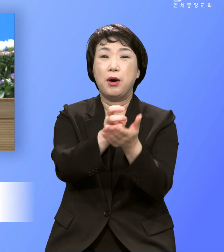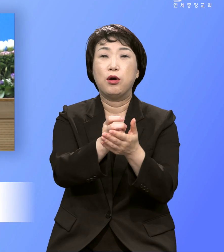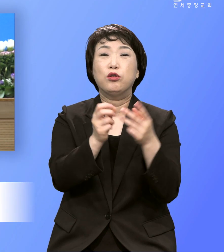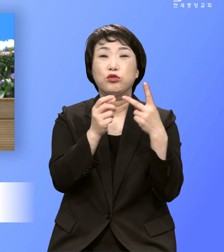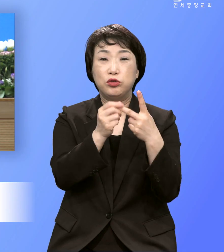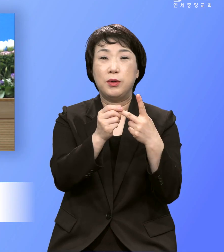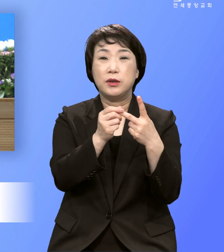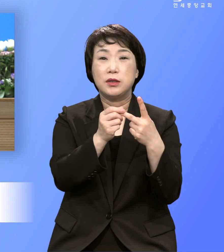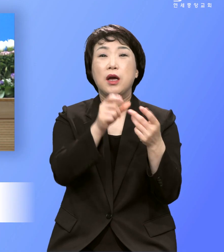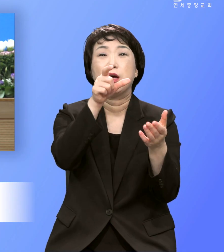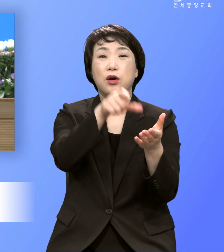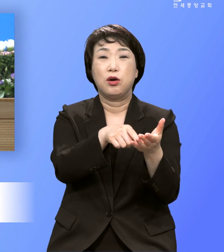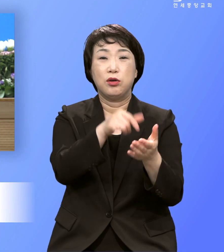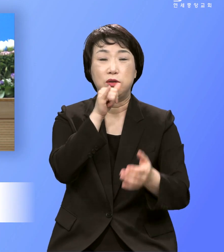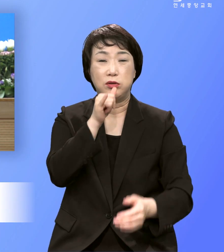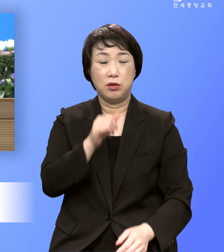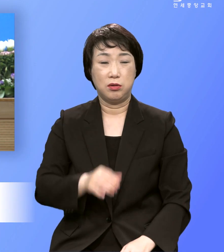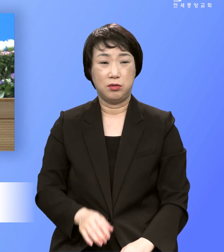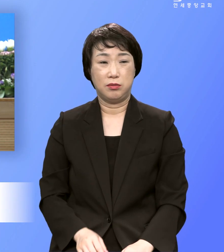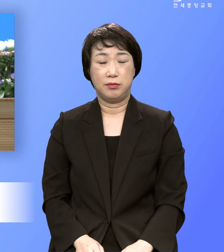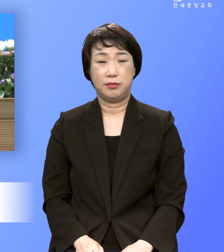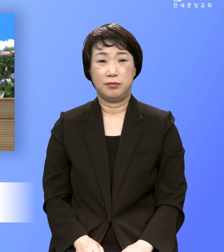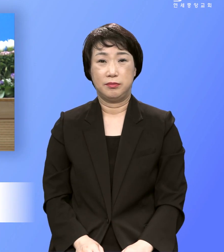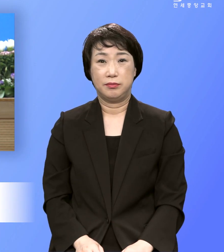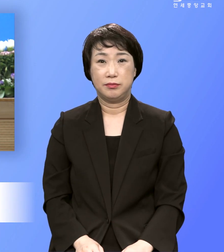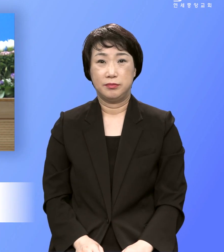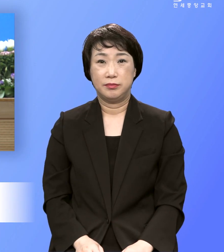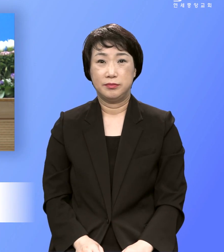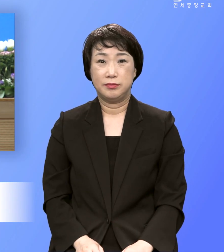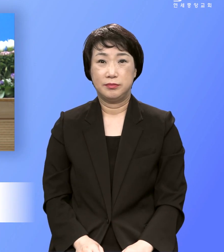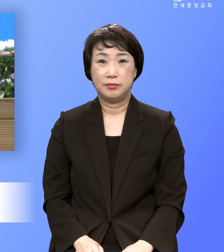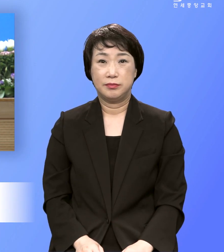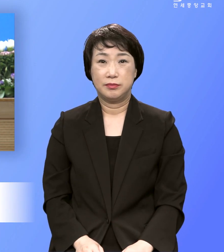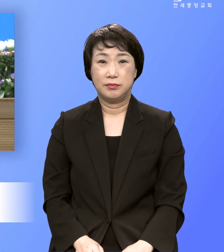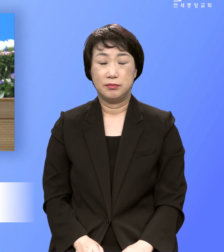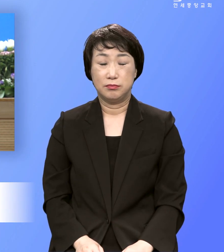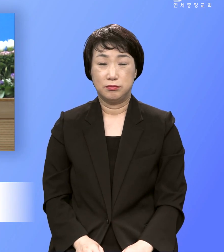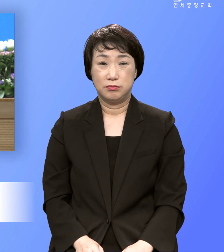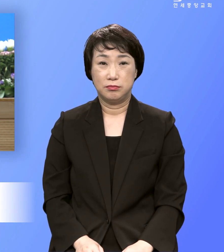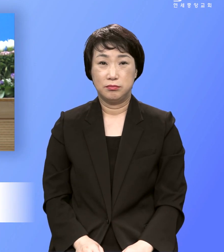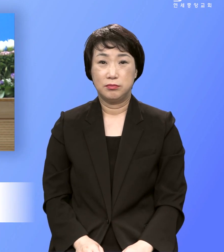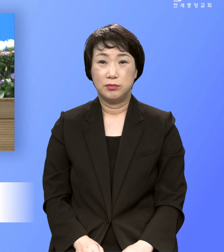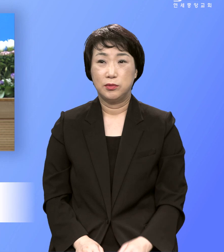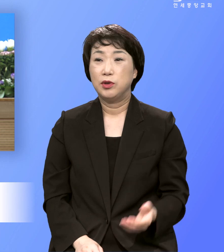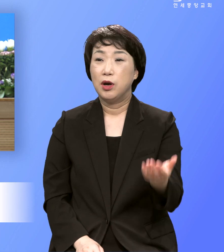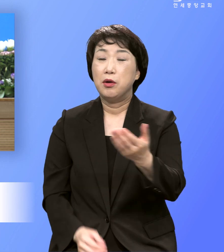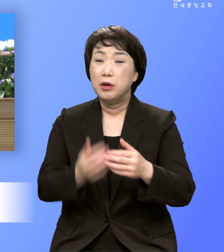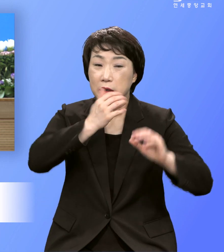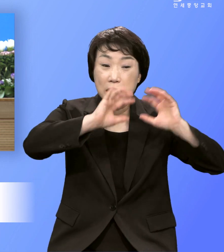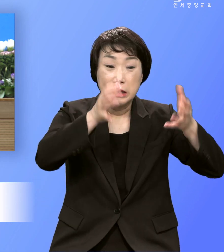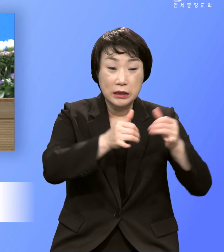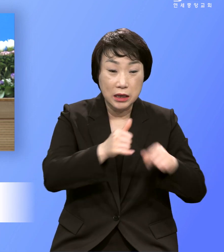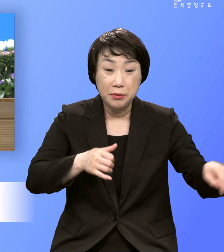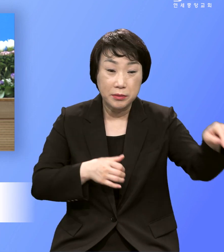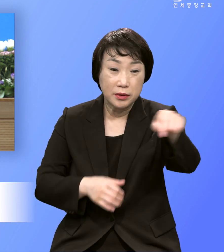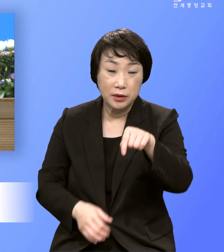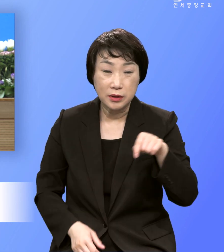둘째 계명에 엄히 말씀하셨어. 엄히. 이스라엘